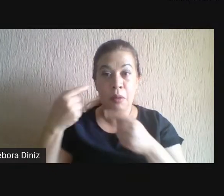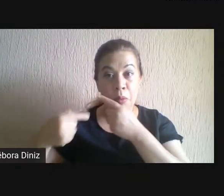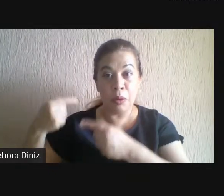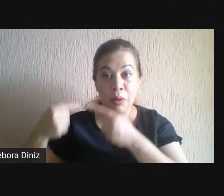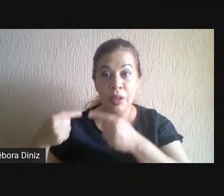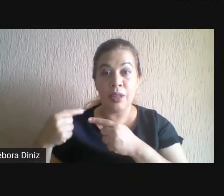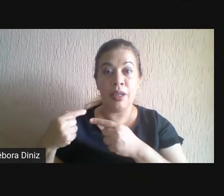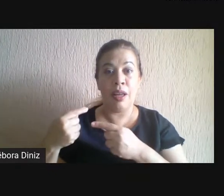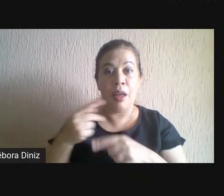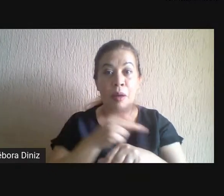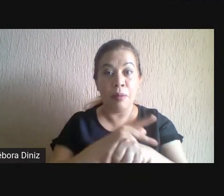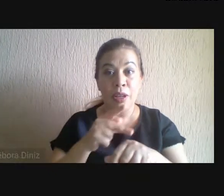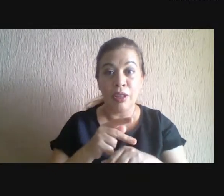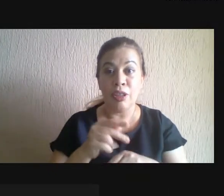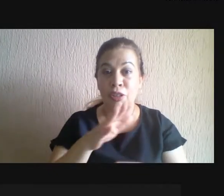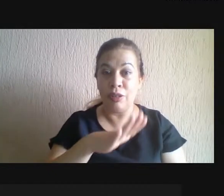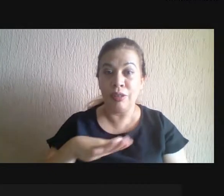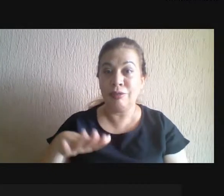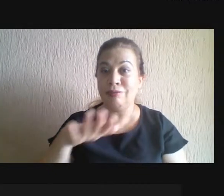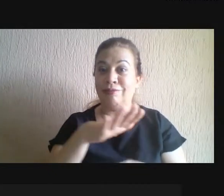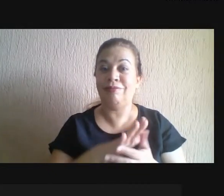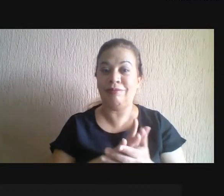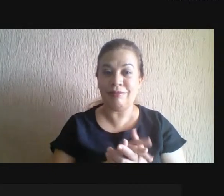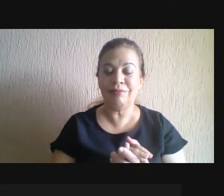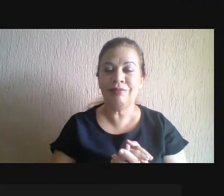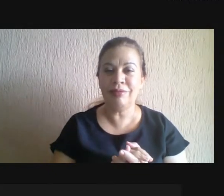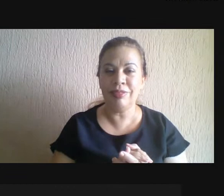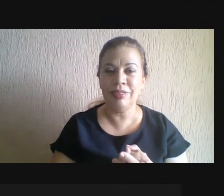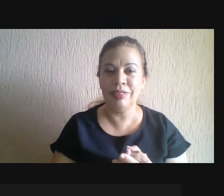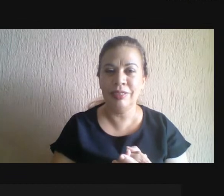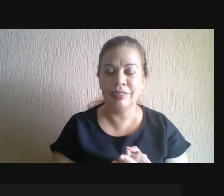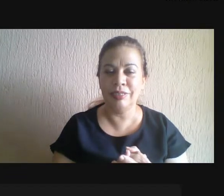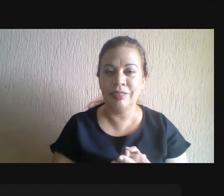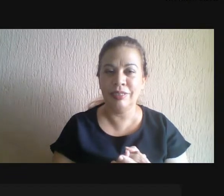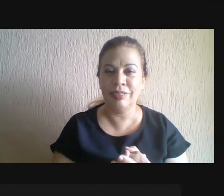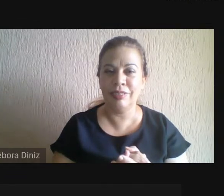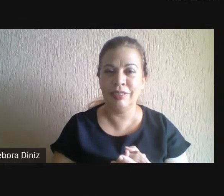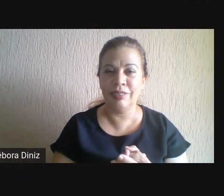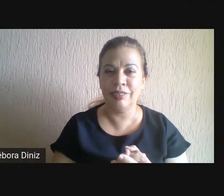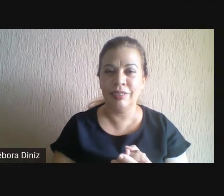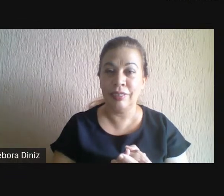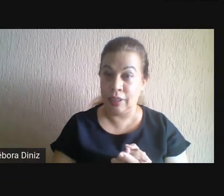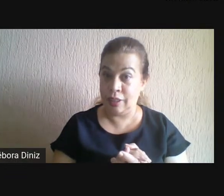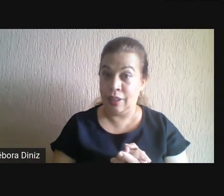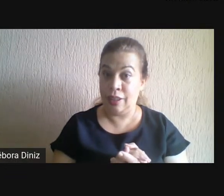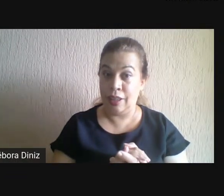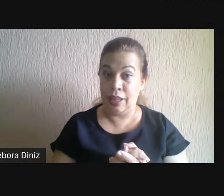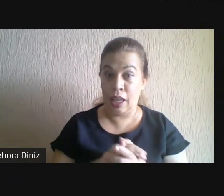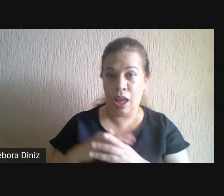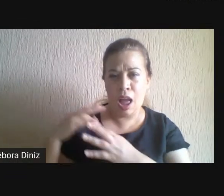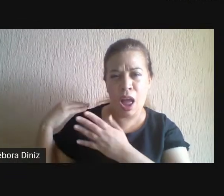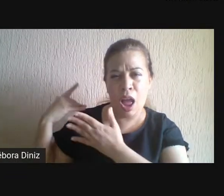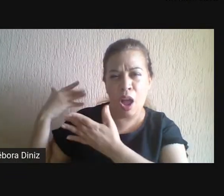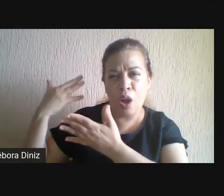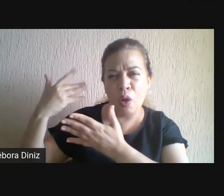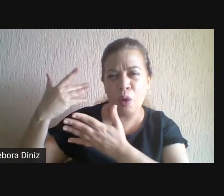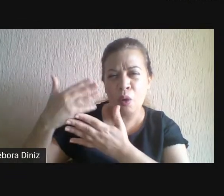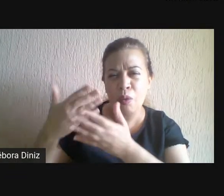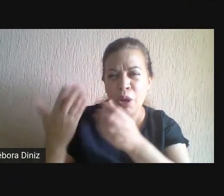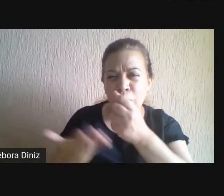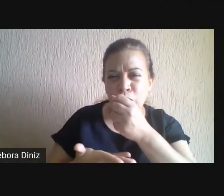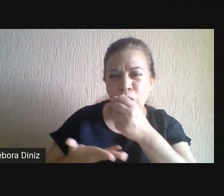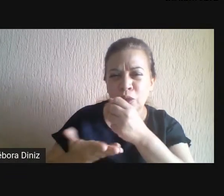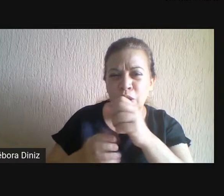com a possibilidade de itinerários formativos que vão lá do básico até